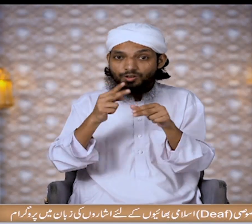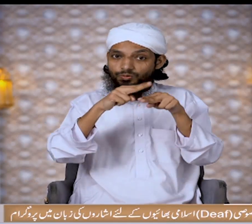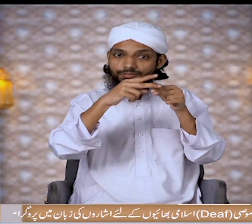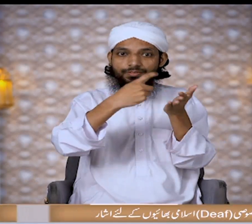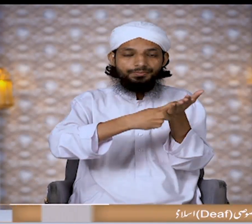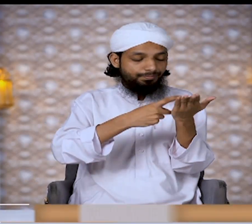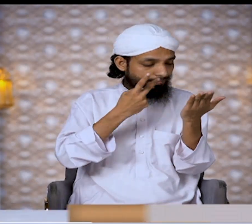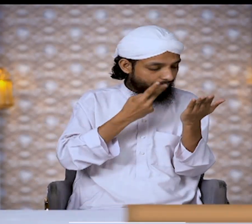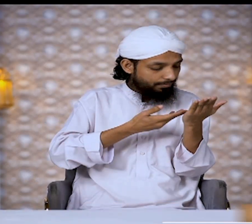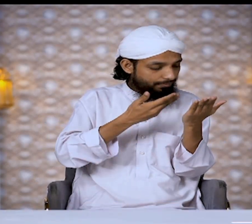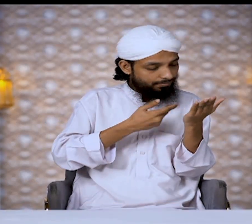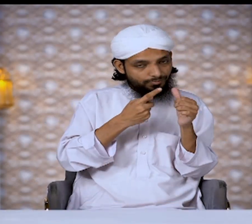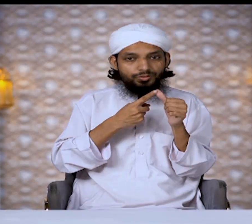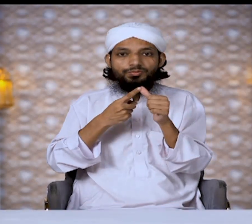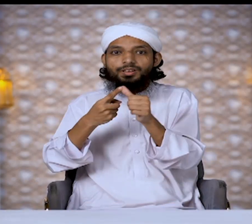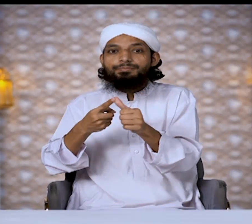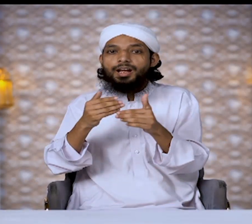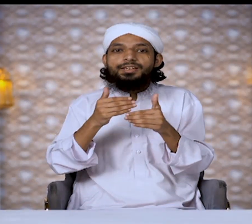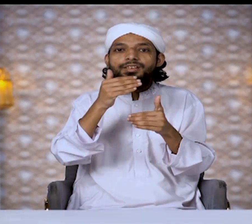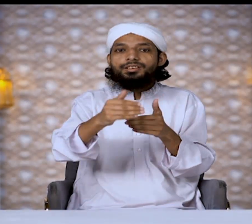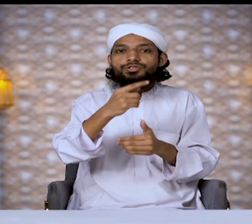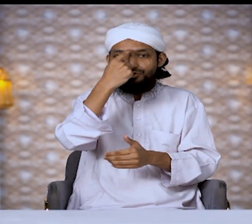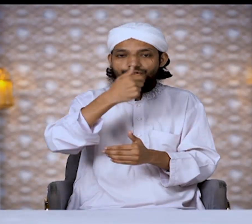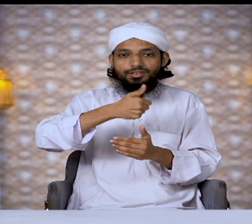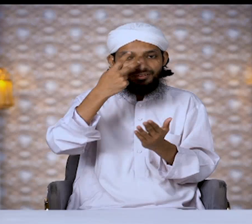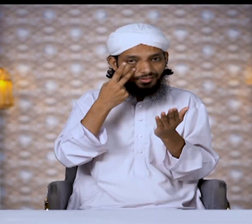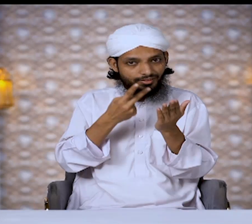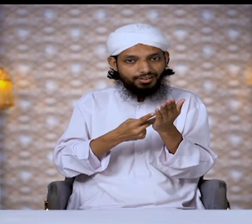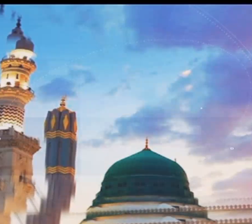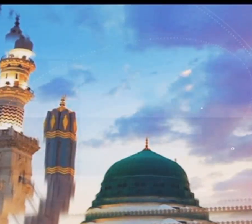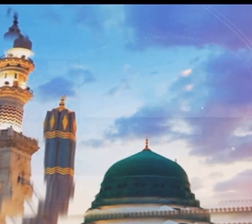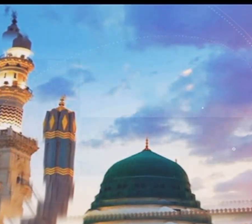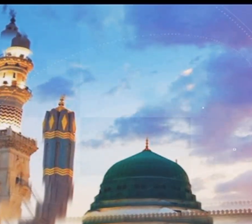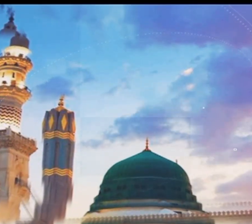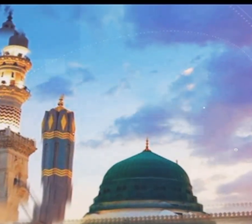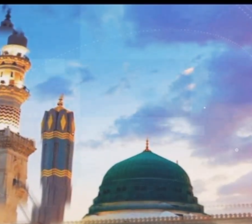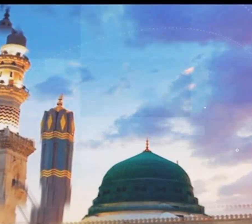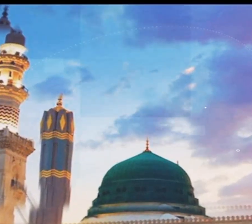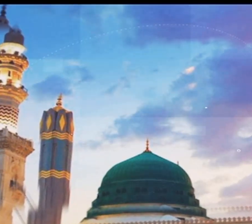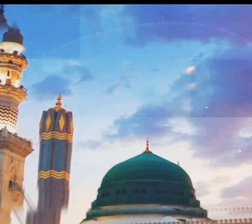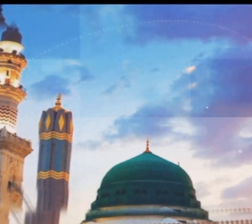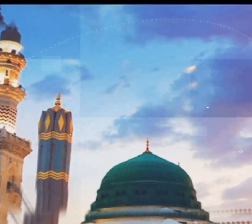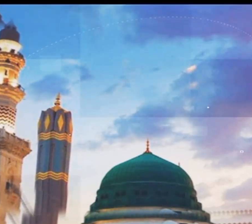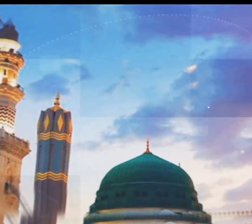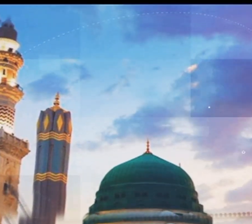پر فتاوی رضویہ سے مدد لیتے ہیں اور انشاءاللہ آئندہ بھی لیتے رہیں گے۔ صلو علی الحبیب صلی اللہ